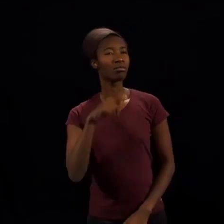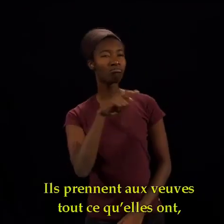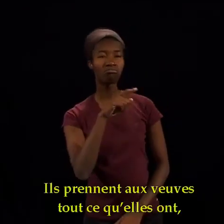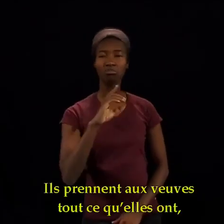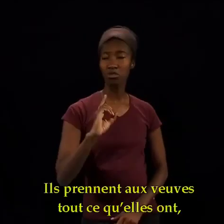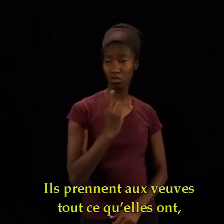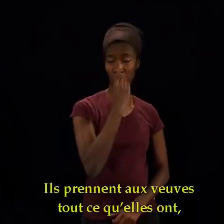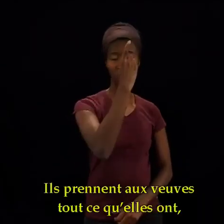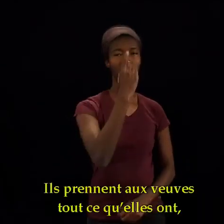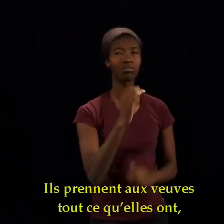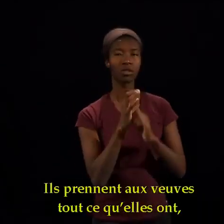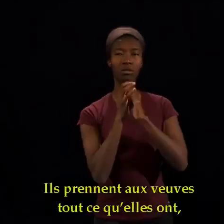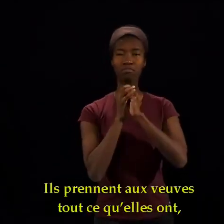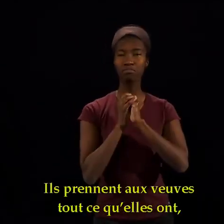Ils prennent aux veuves tout ce qu'elles ont.